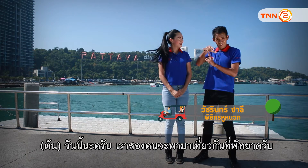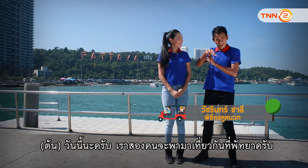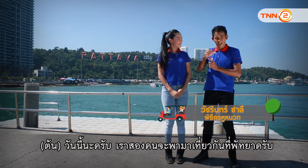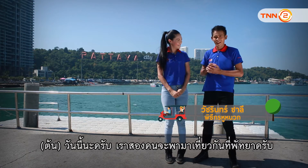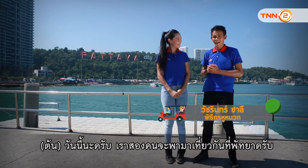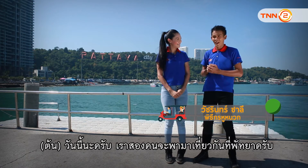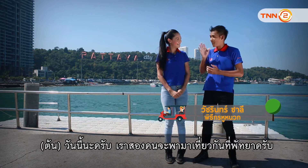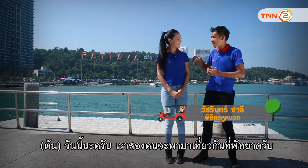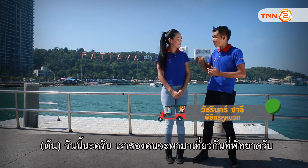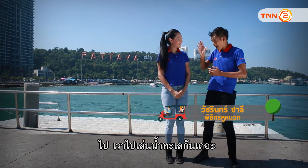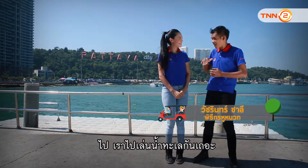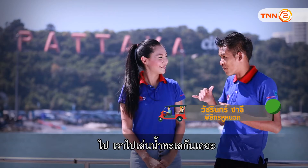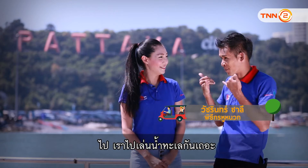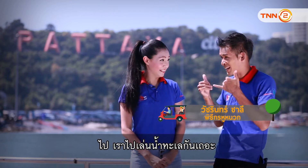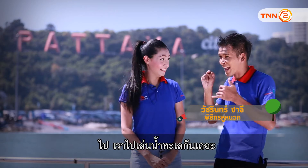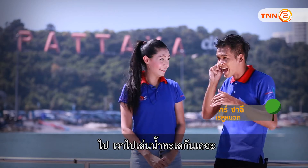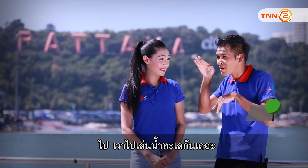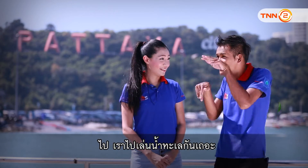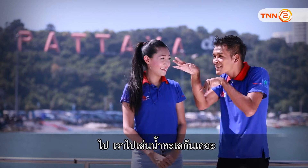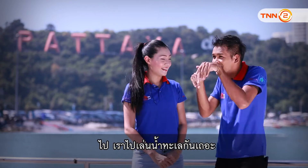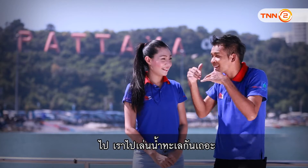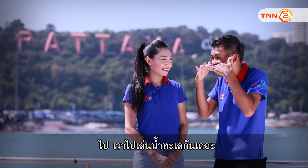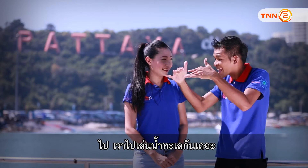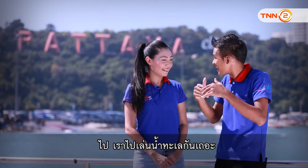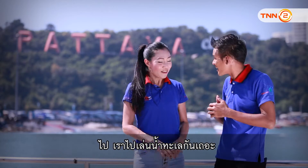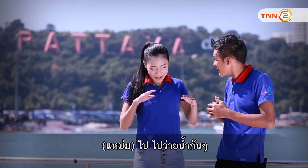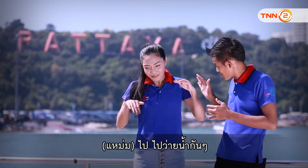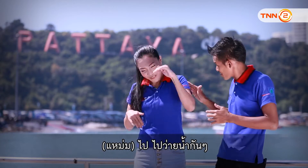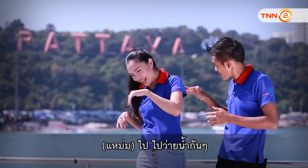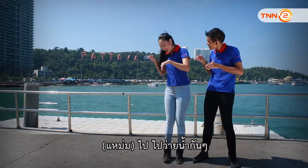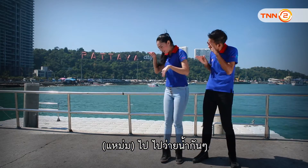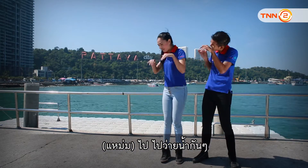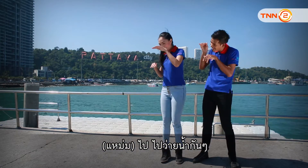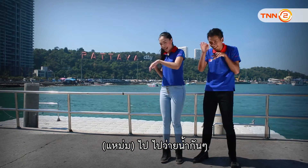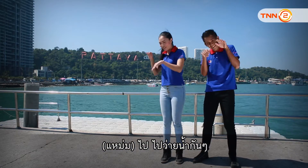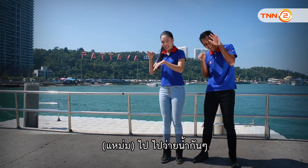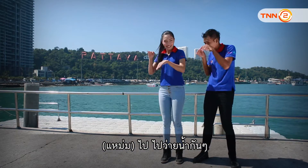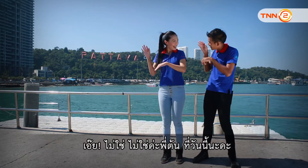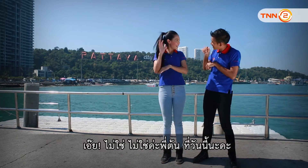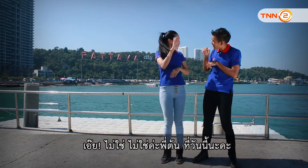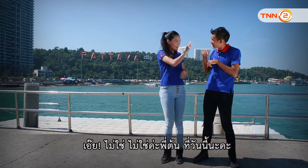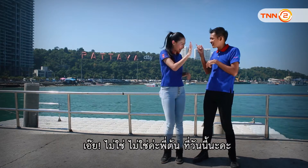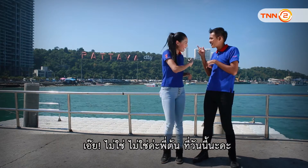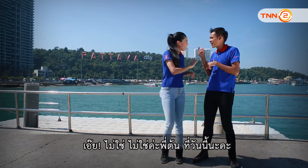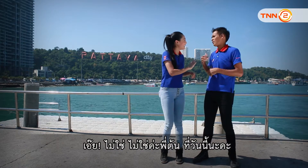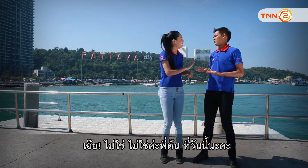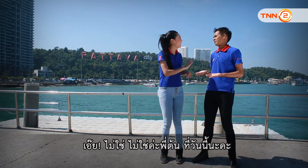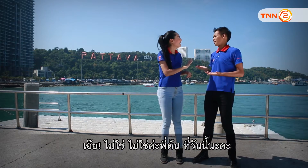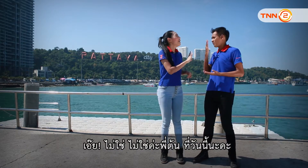ครับไปเราไปเล่นน้ำทะเลกันเถอะ ปะไปว่ายน้ำกันไปว่ายน้ำกันเอ้ยไม่ใช่ไม่ใ